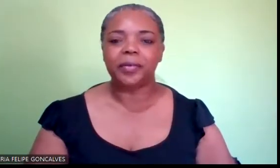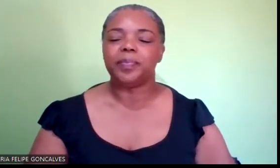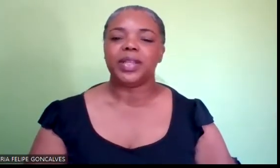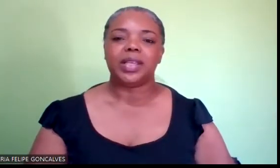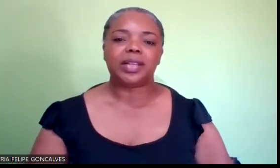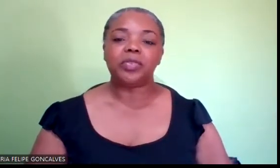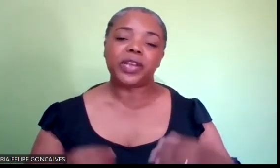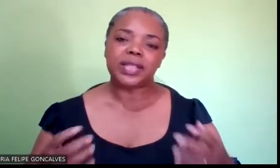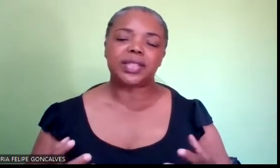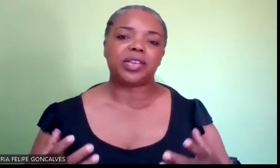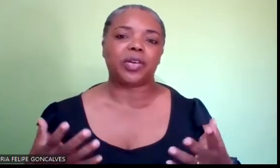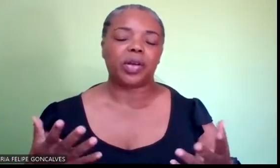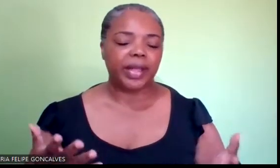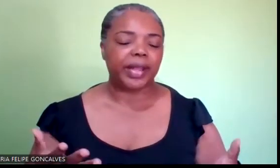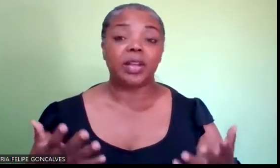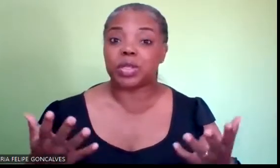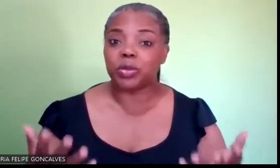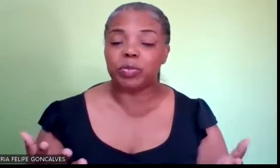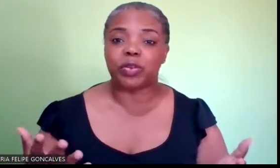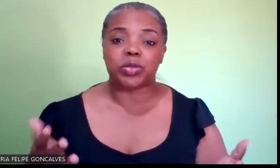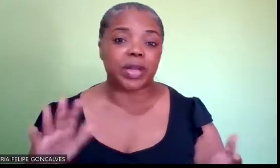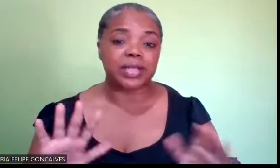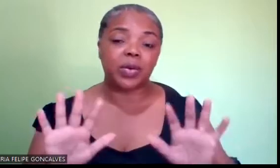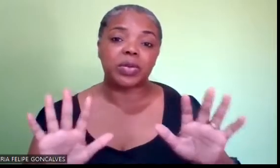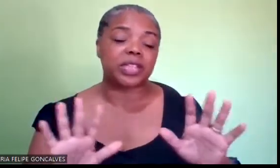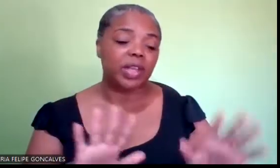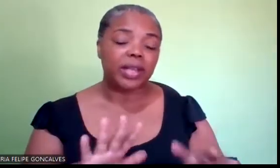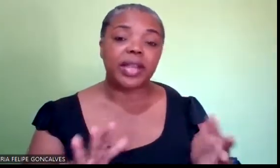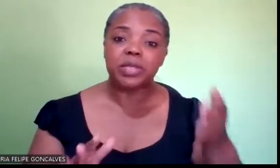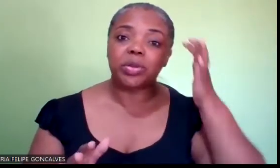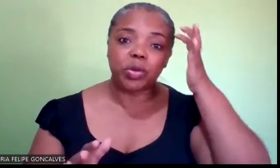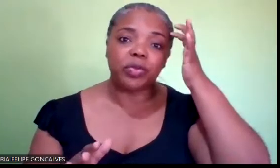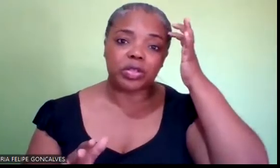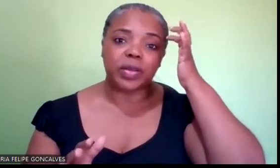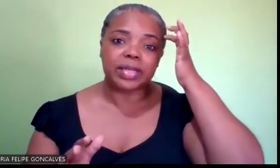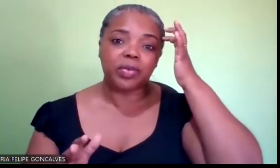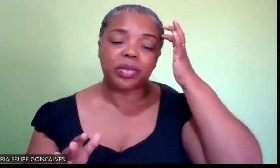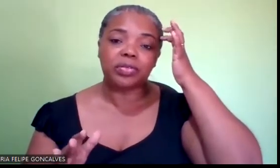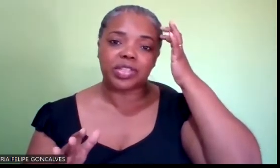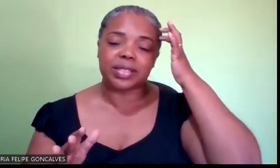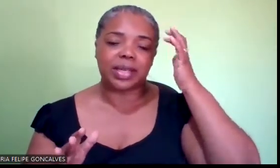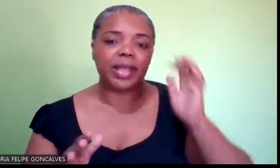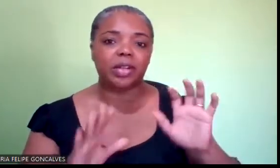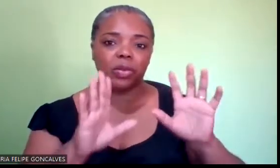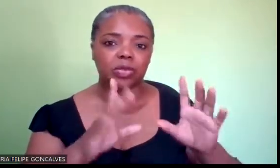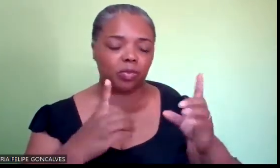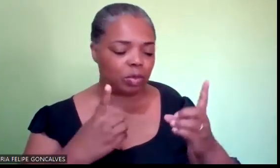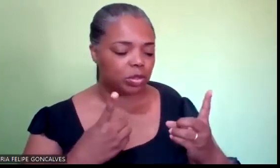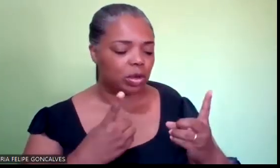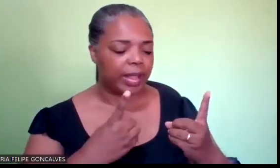entendeu? Então fica assim, ó, não se turbe o vosso coração, ou seja, nenhum se turbe o vosso coração, eu não disse, né? Então vamos colocar